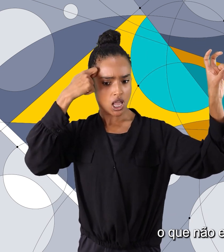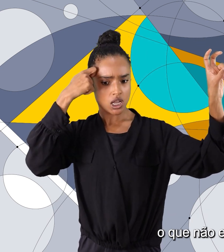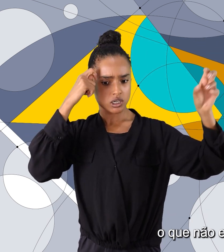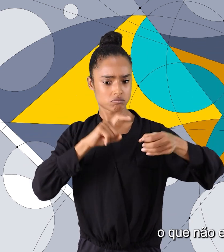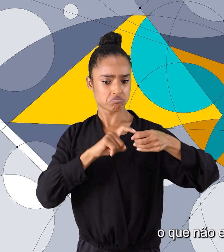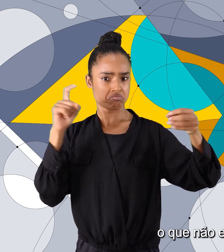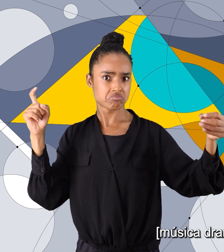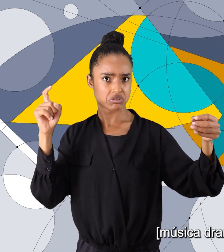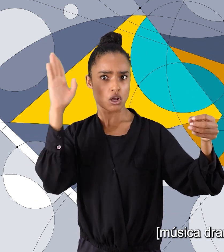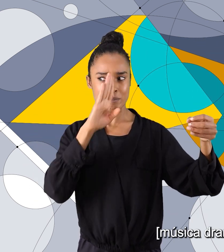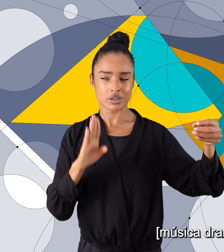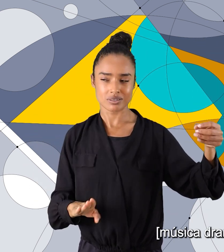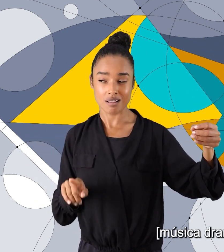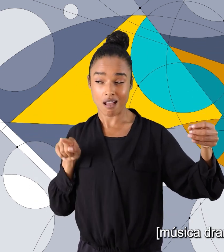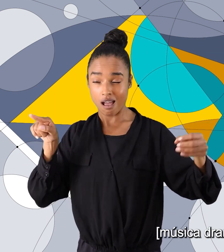não existe